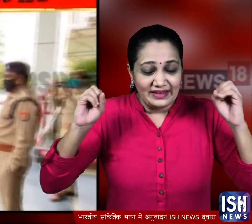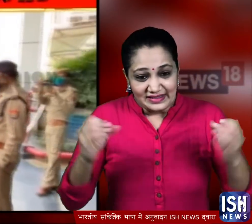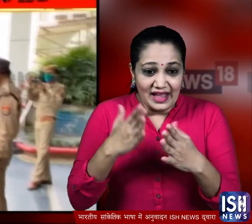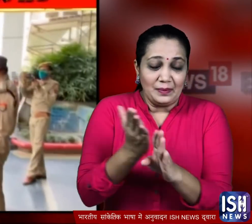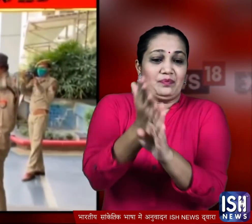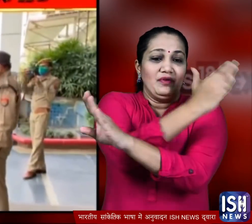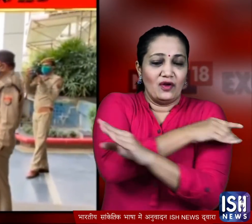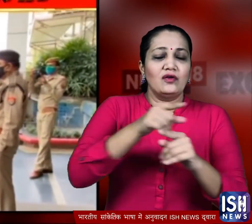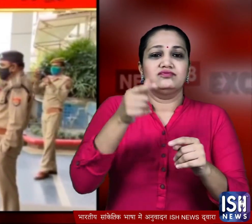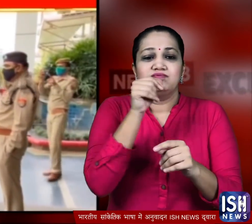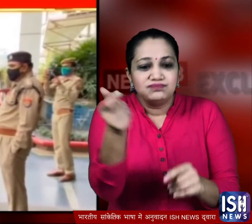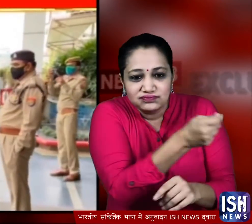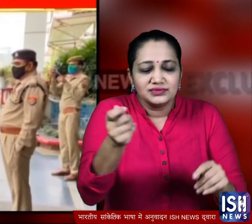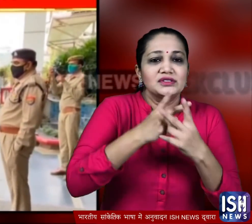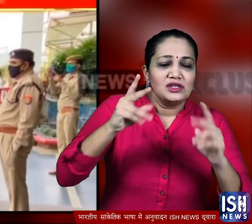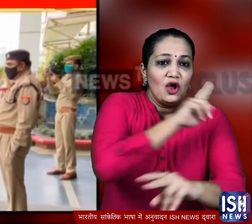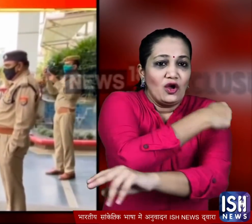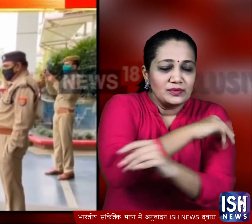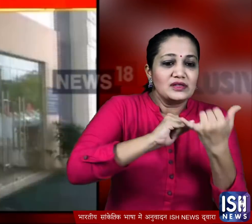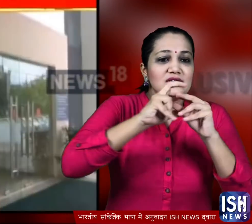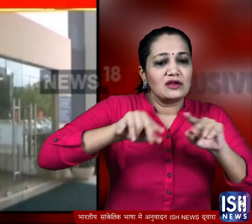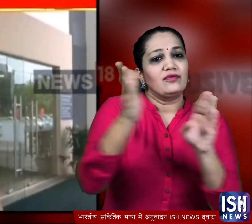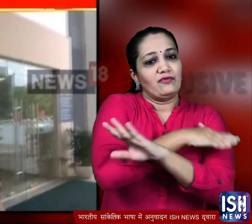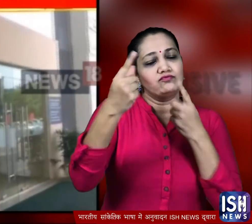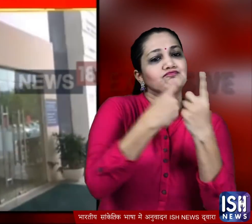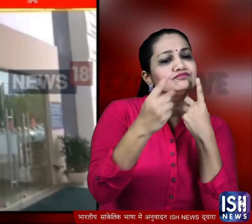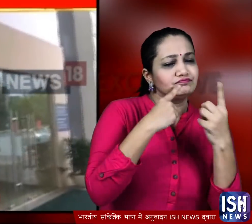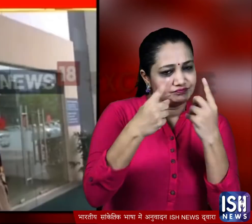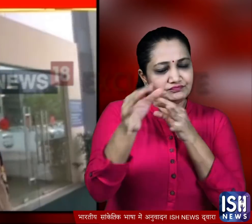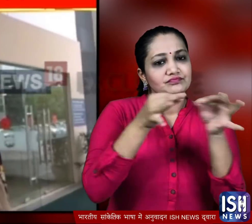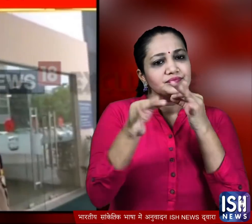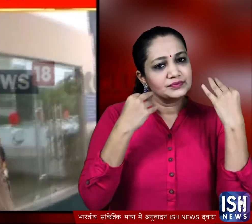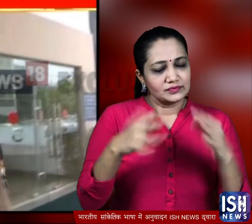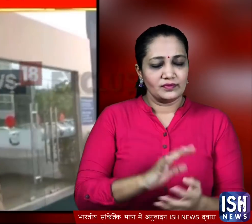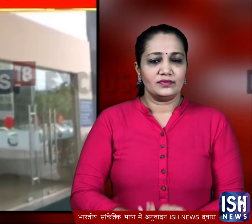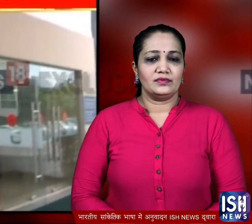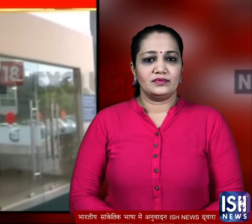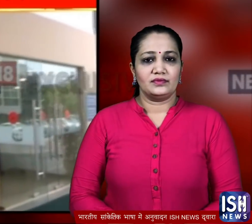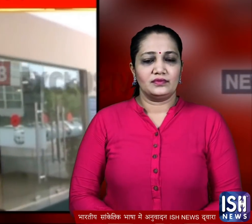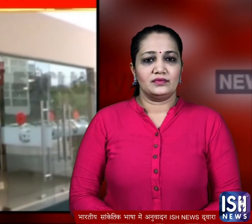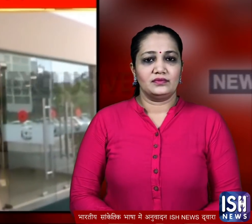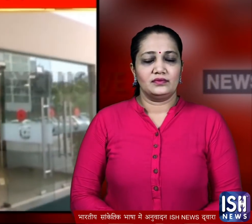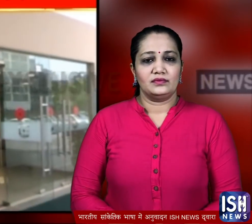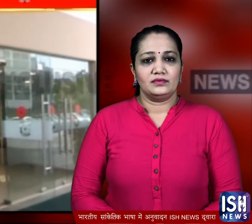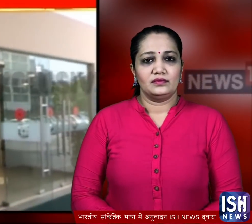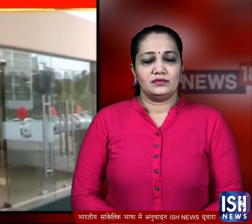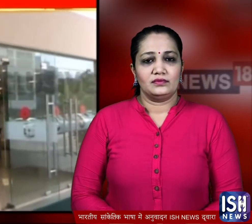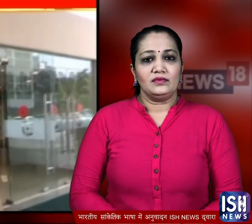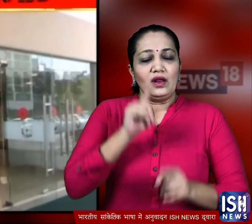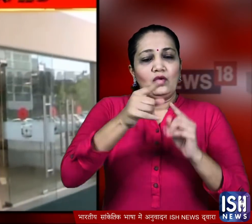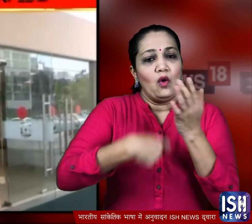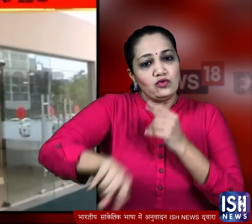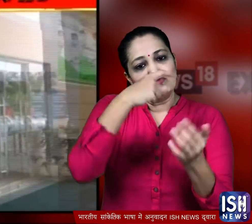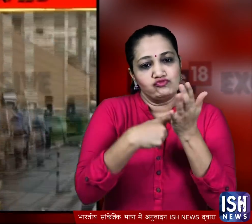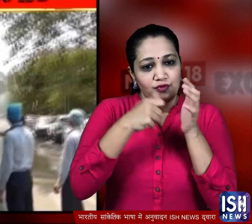ट्रेनिंग की शुरुआत करने से पहले फायर ब्रिगेड के कर्मचारियों ने अस्पताल के स्टाफ से बातचीत की। उम्मीद करता हूं कि आप सब लोग जो है जो भी सुरक्षा निर्देश है